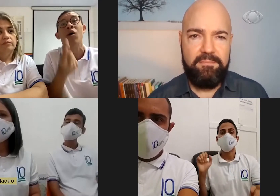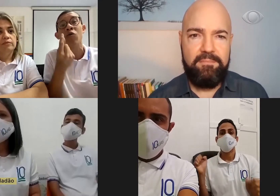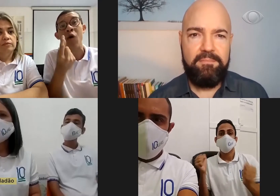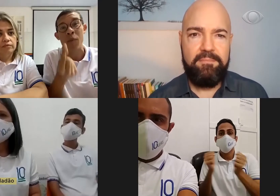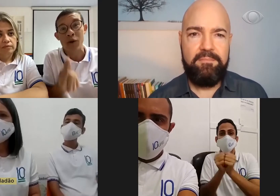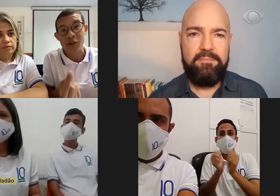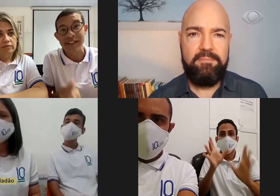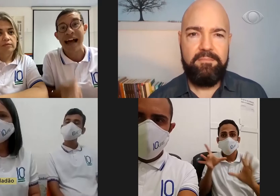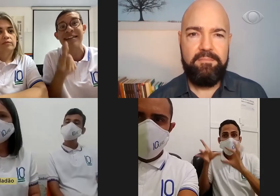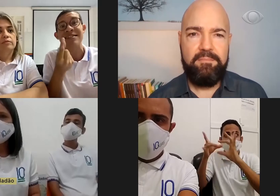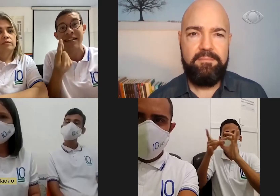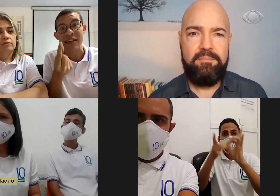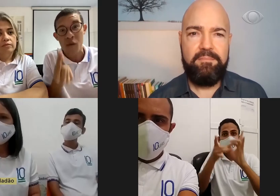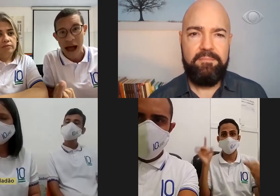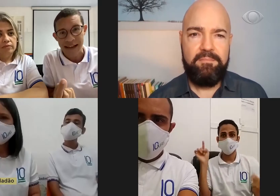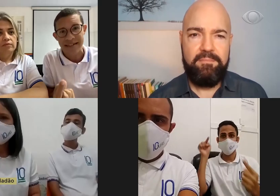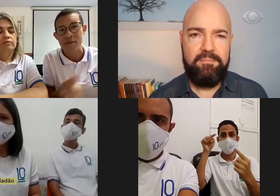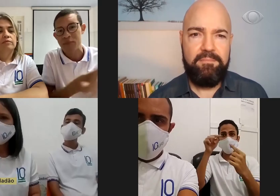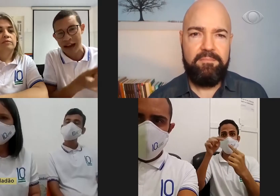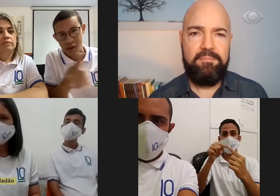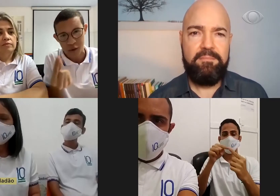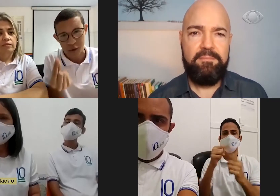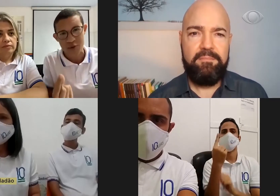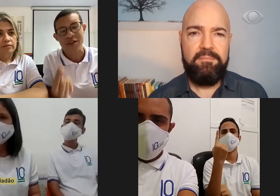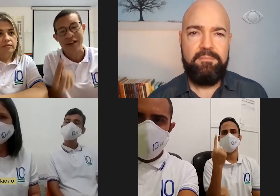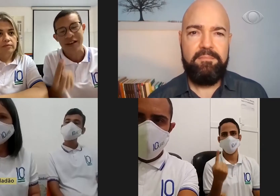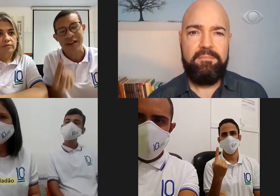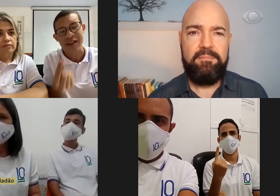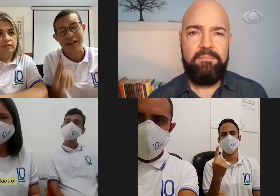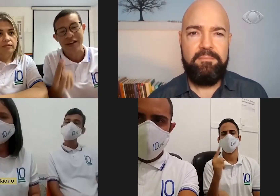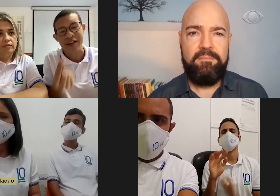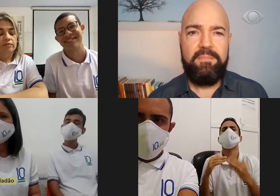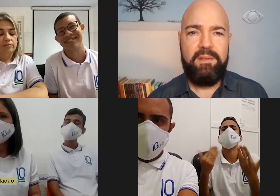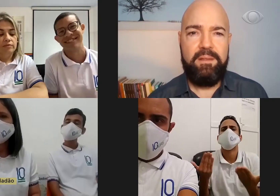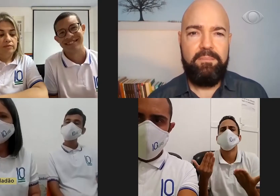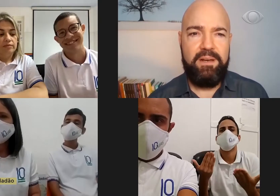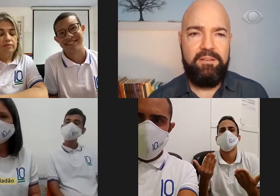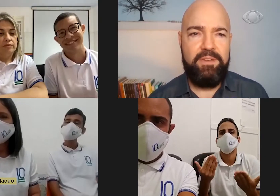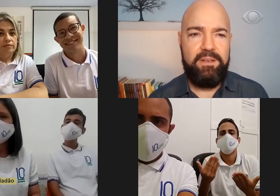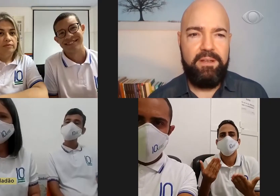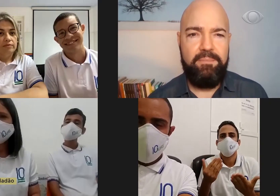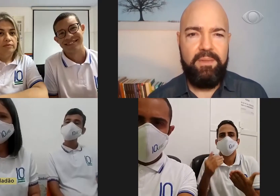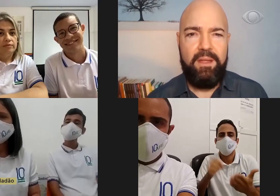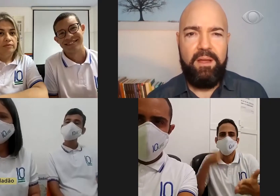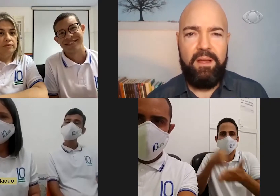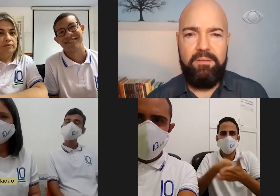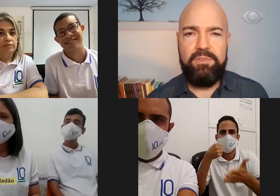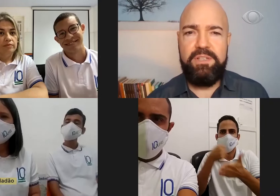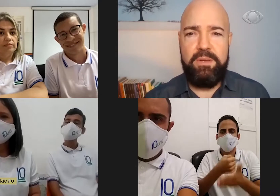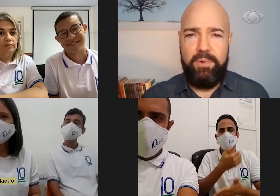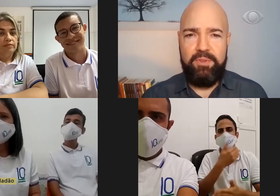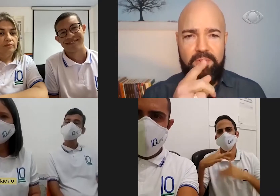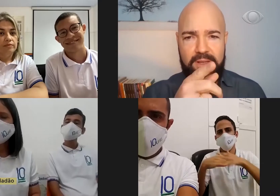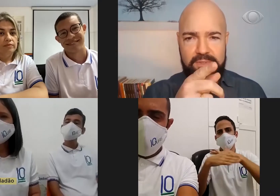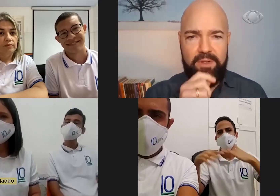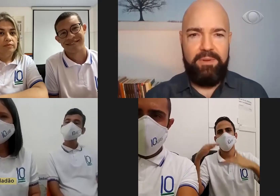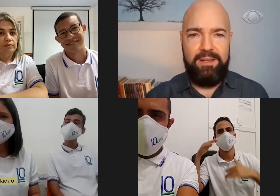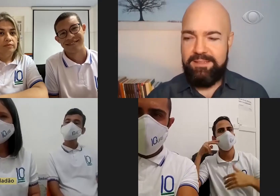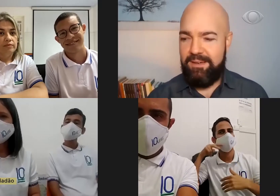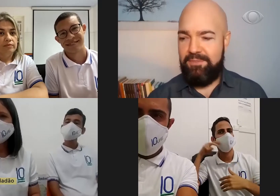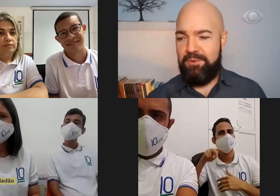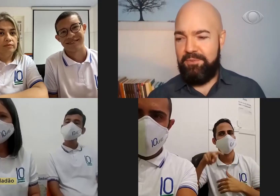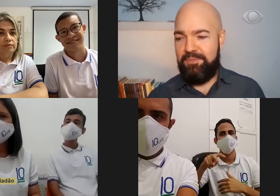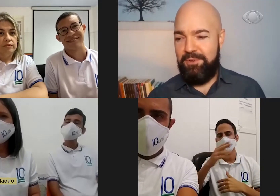Natal com oportunidades iguais para todos, para todas. Maravilha, né? Você já pode colocar a